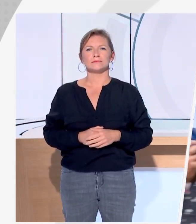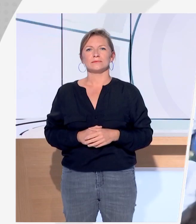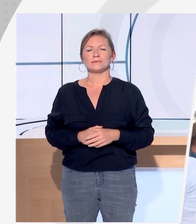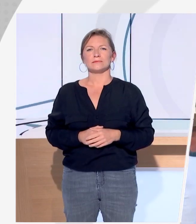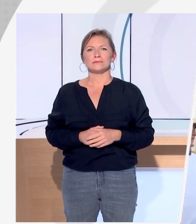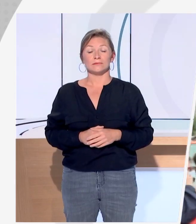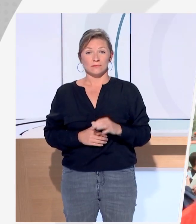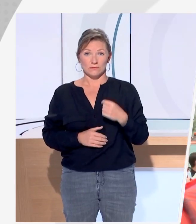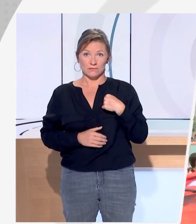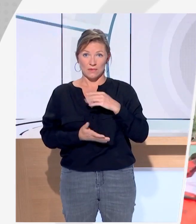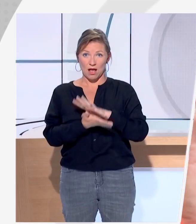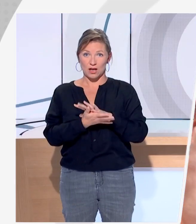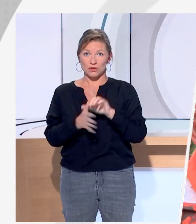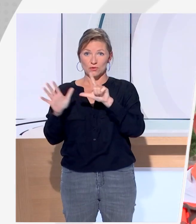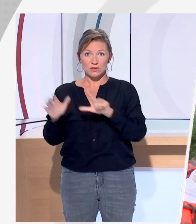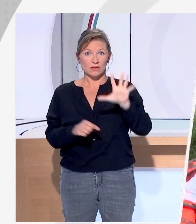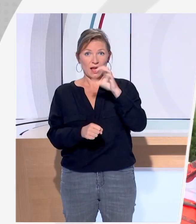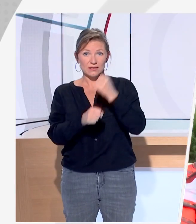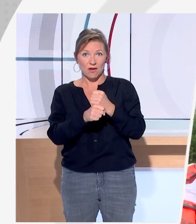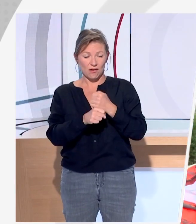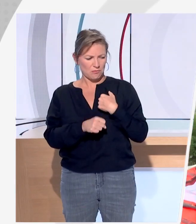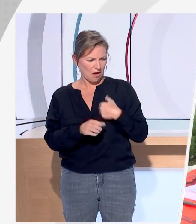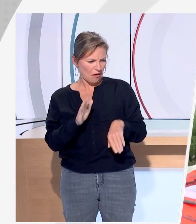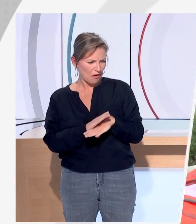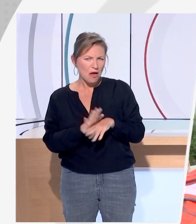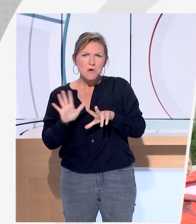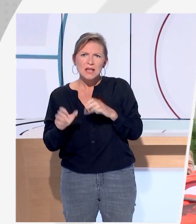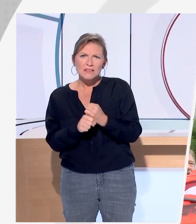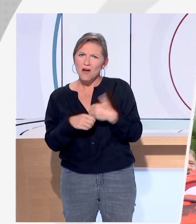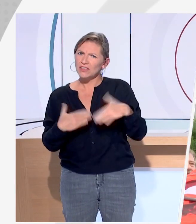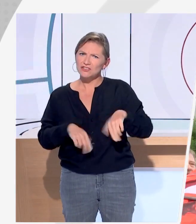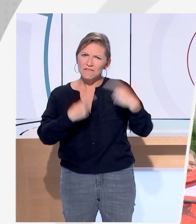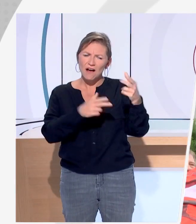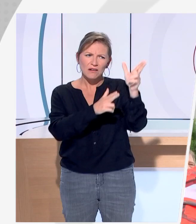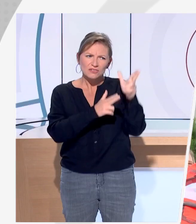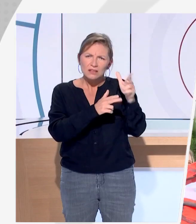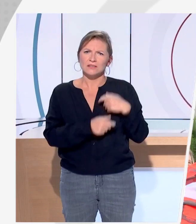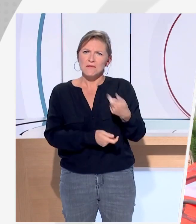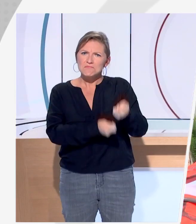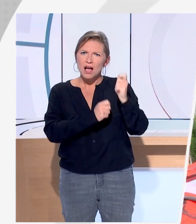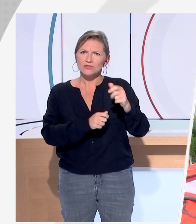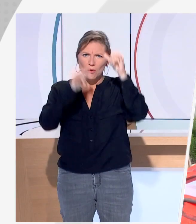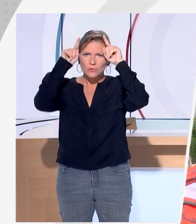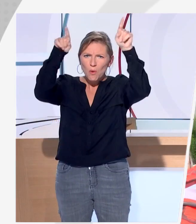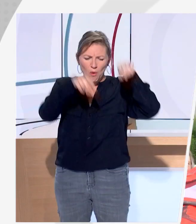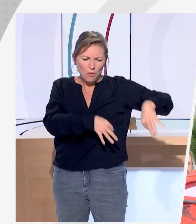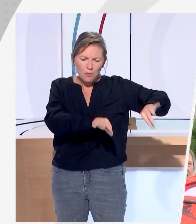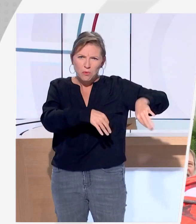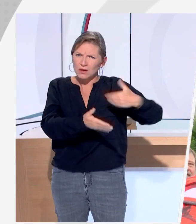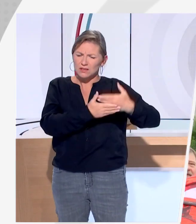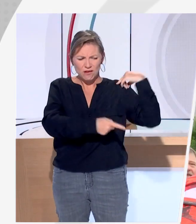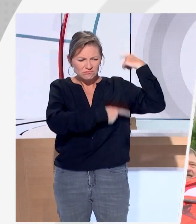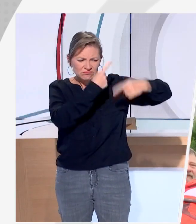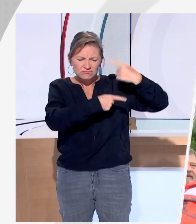J'ai 75 ans. J'ai commencé à aller à la chasse, à la pêche, au corrida, j'avais 8 ans. Ce sont des traditions